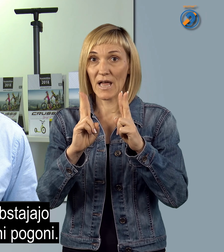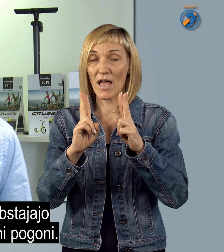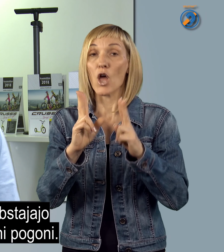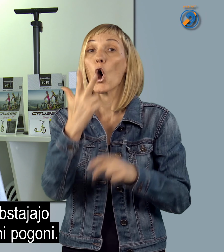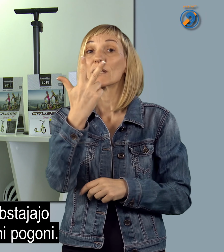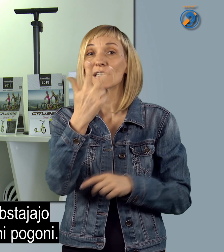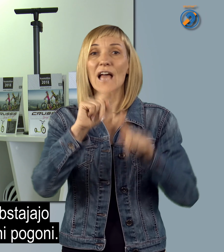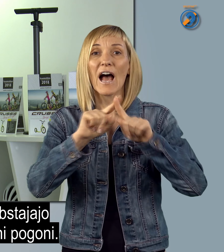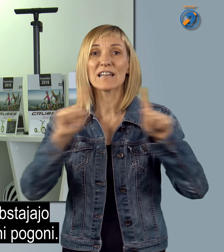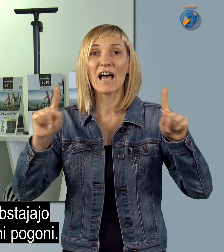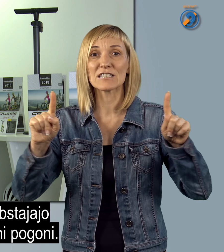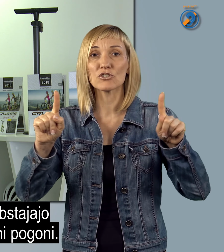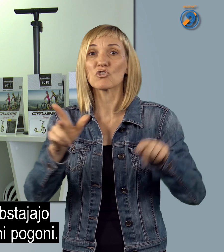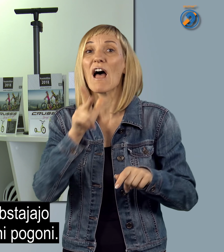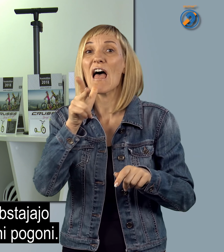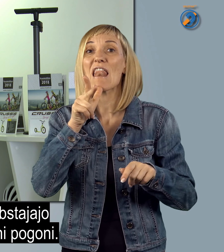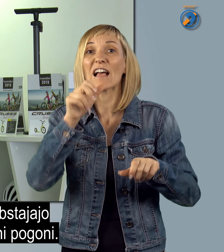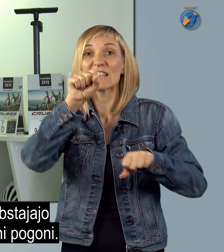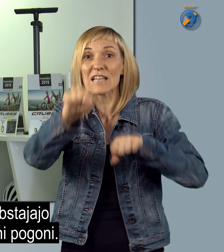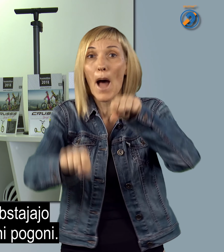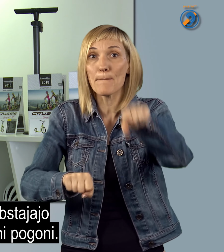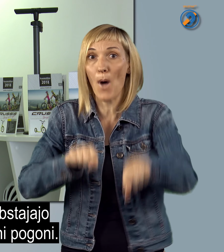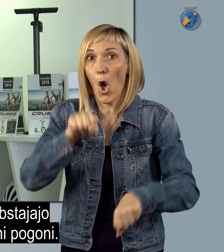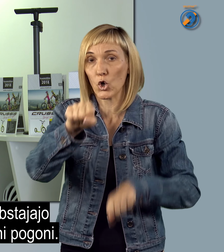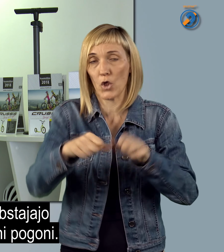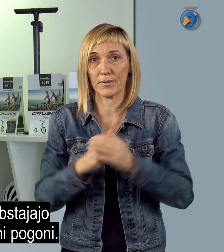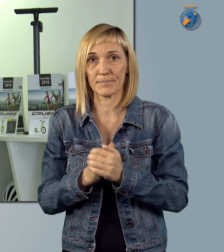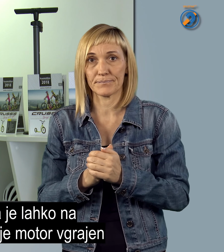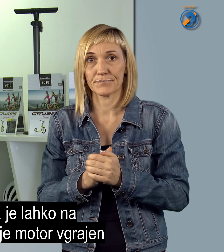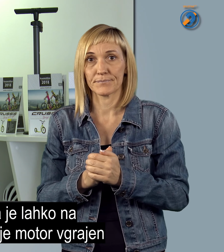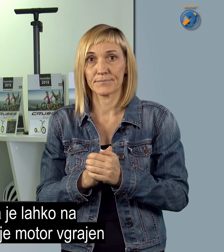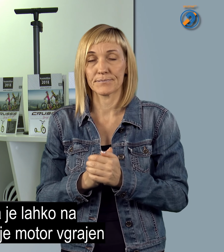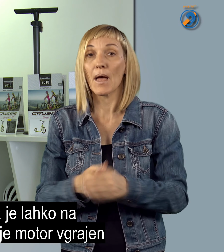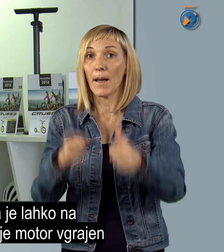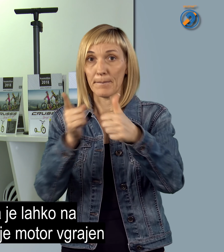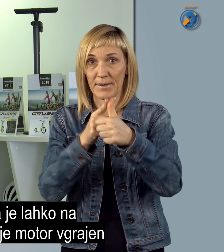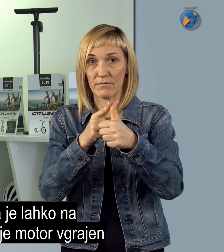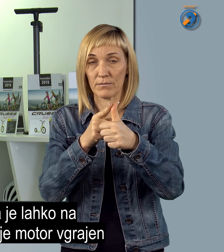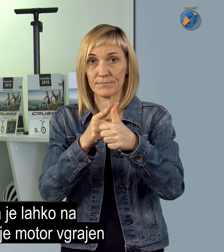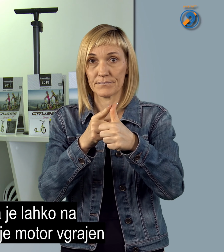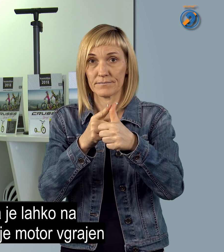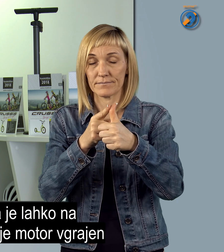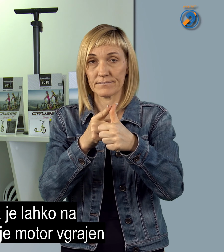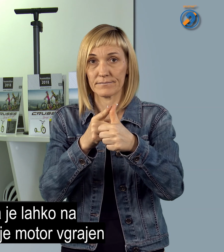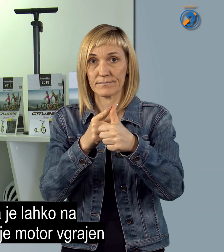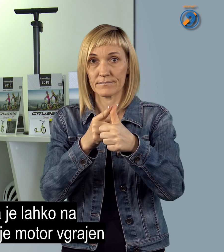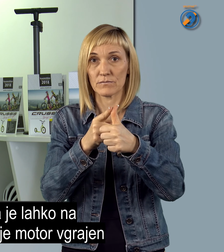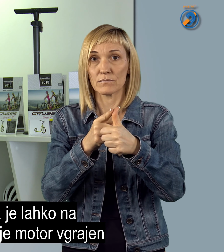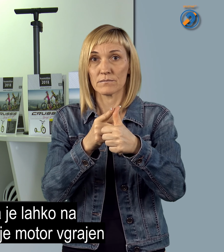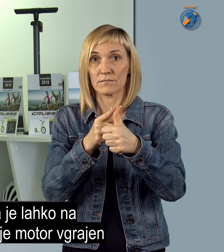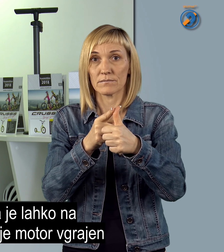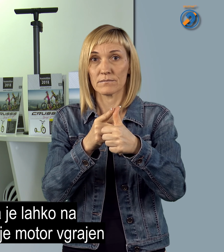Obstajajo v osnovi trije različni električni pogoni. In sicer je